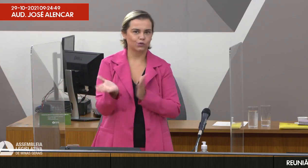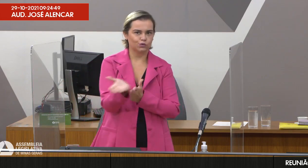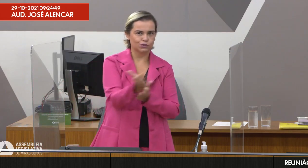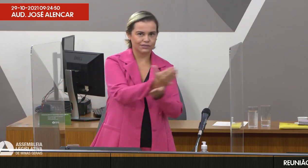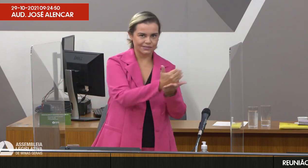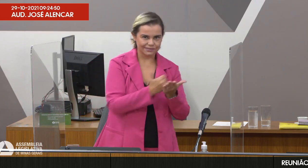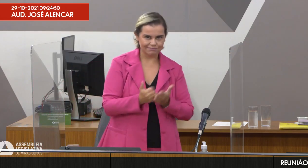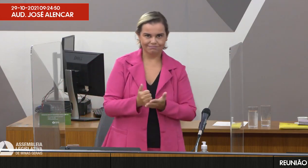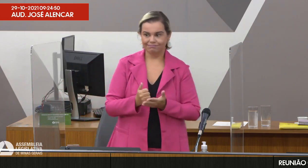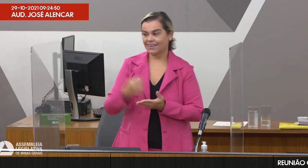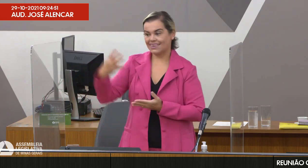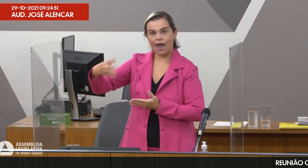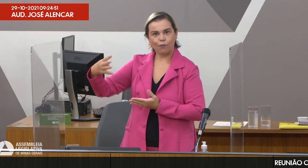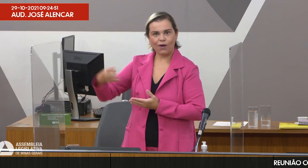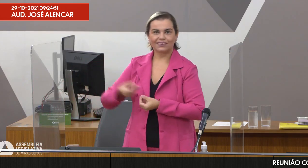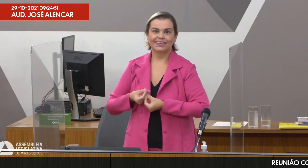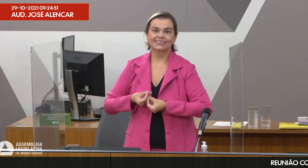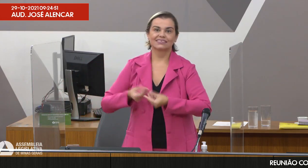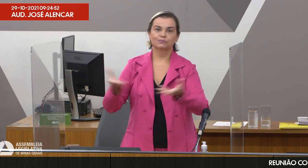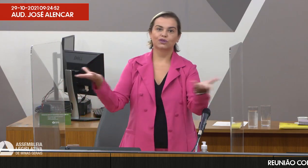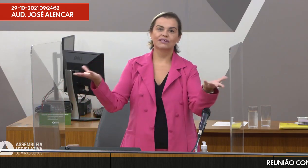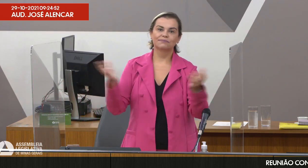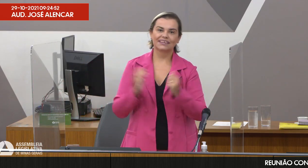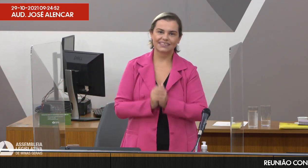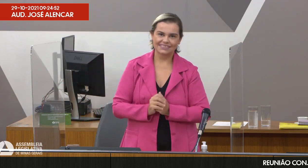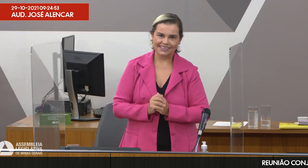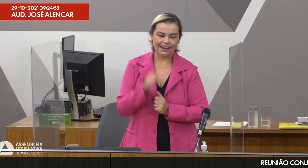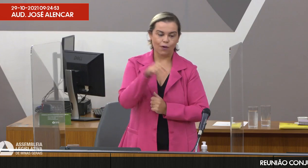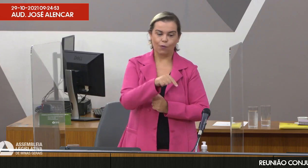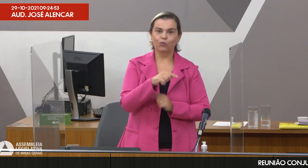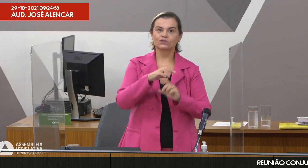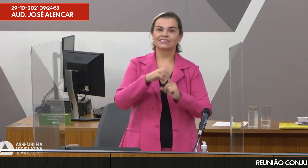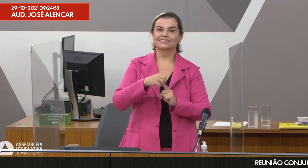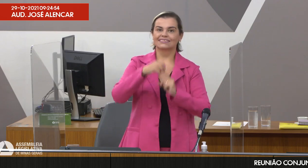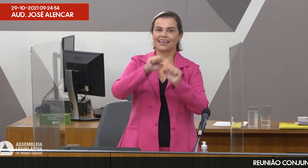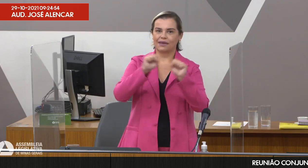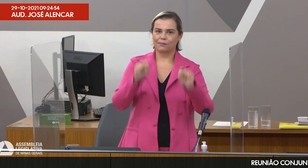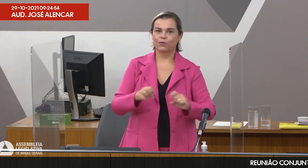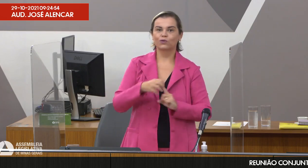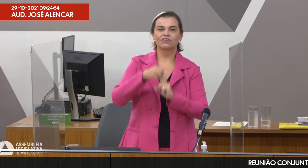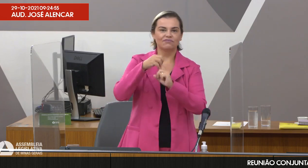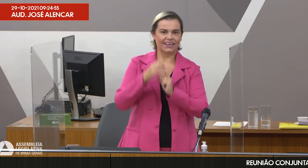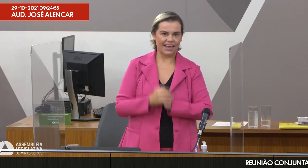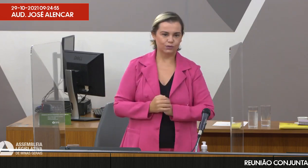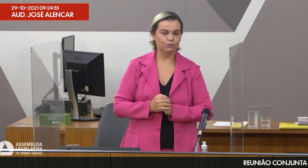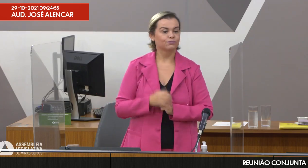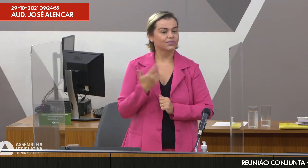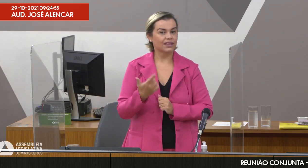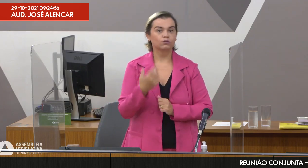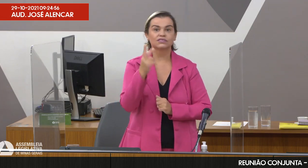para unificarmos todos os dados, e então que eles sejam disponibilizados.